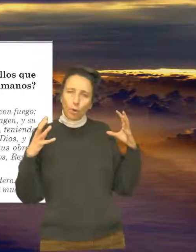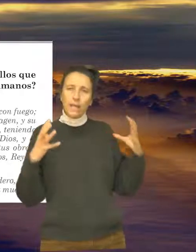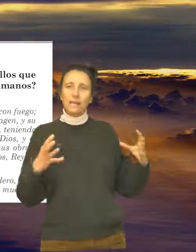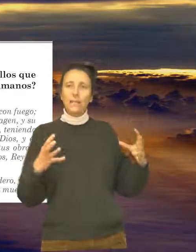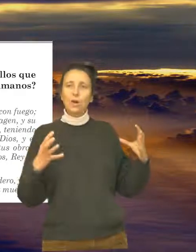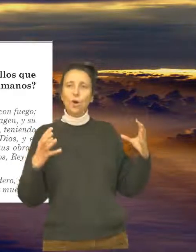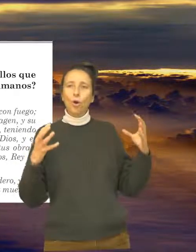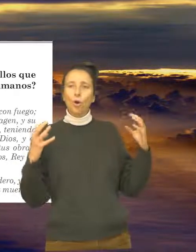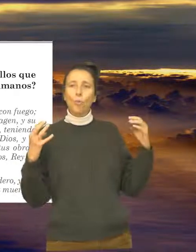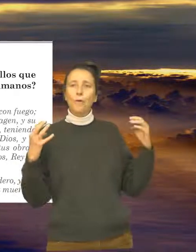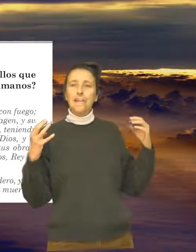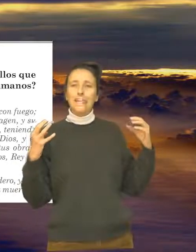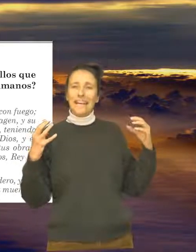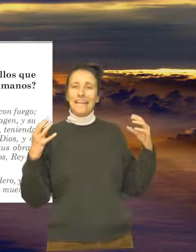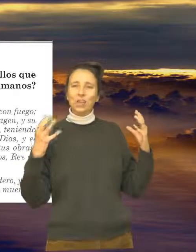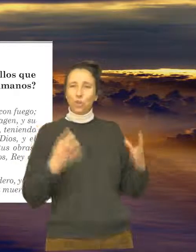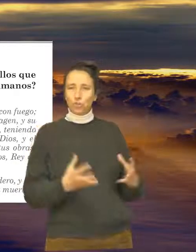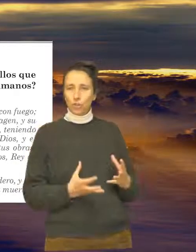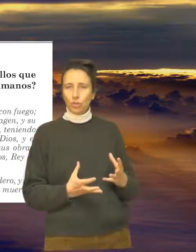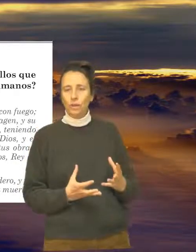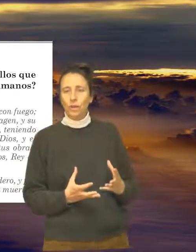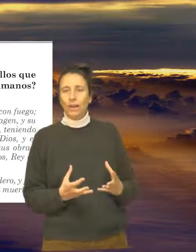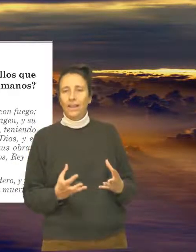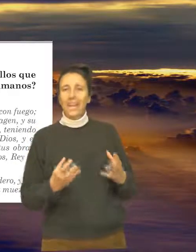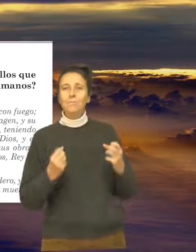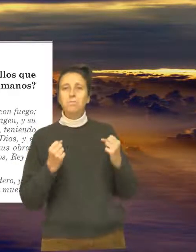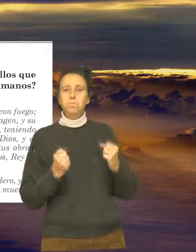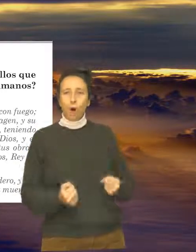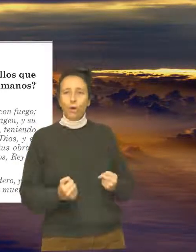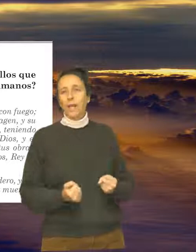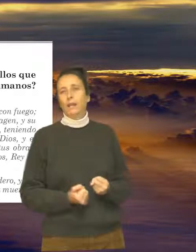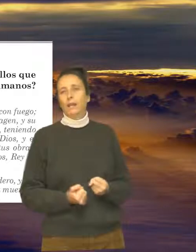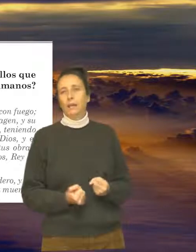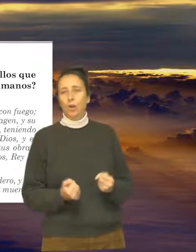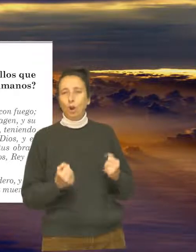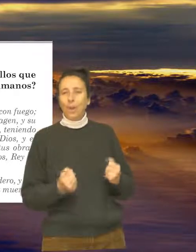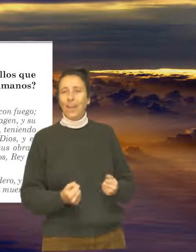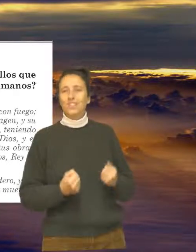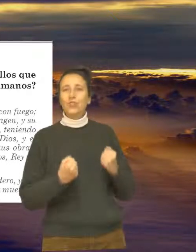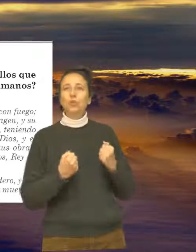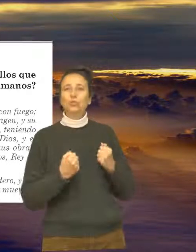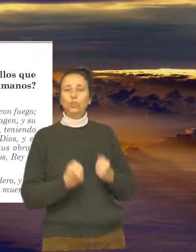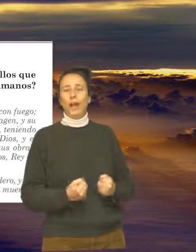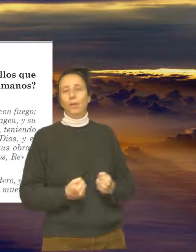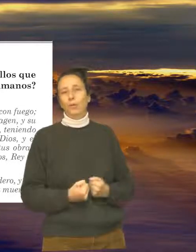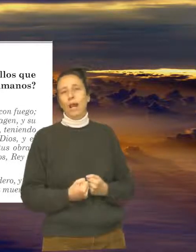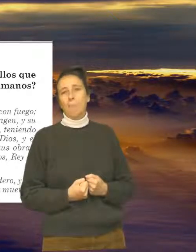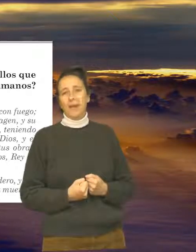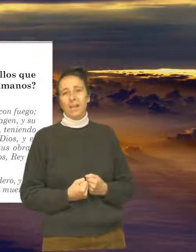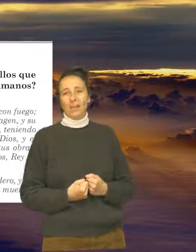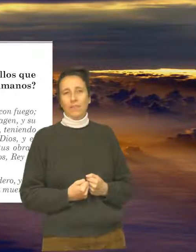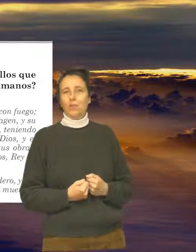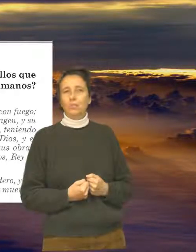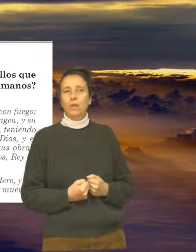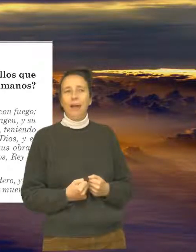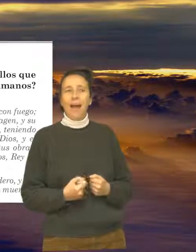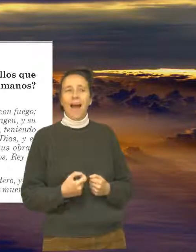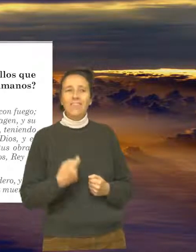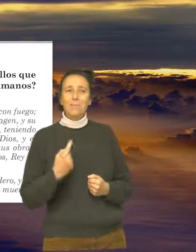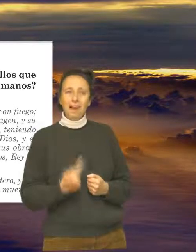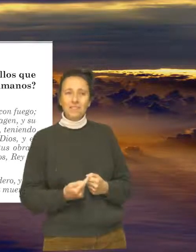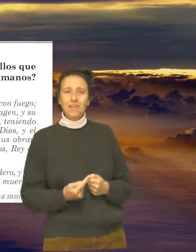al poder político como el religioso que impone lo que es contrario a la palabra de